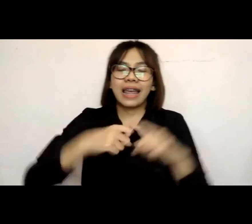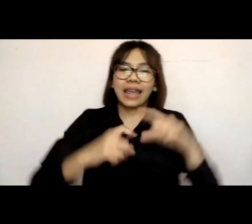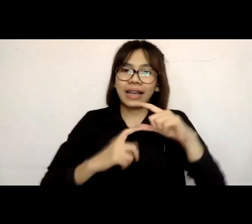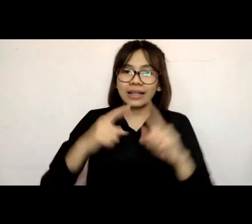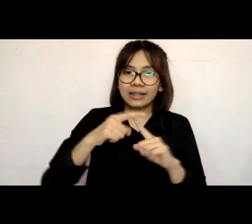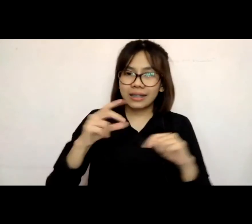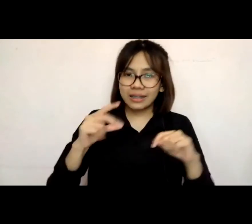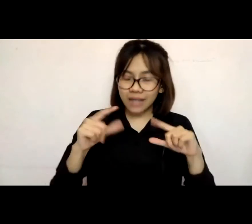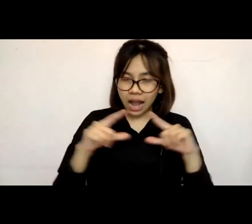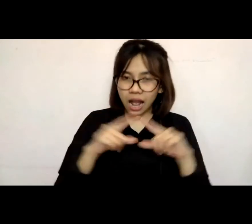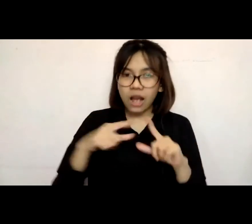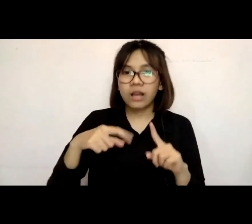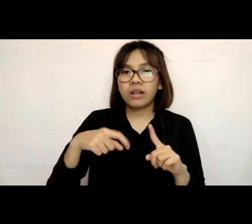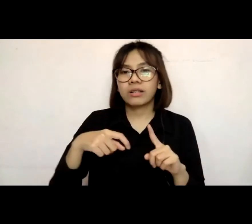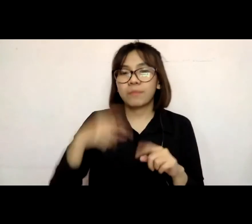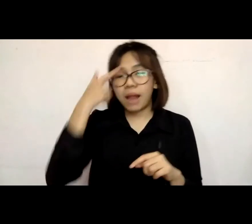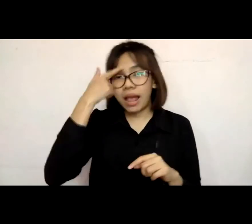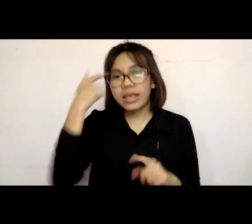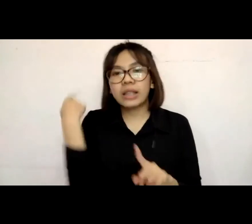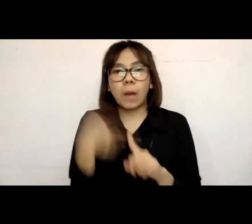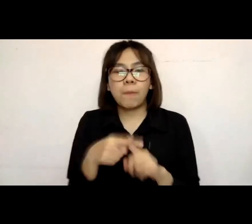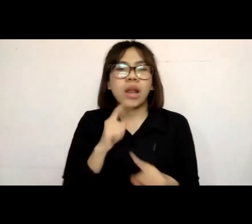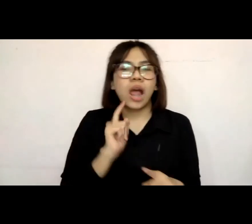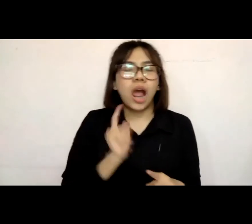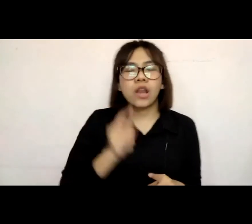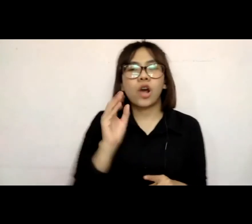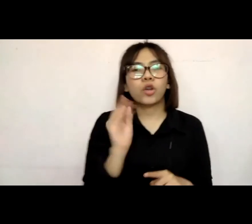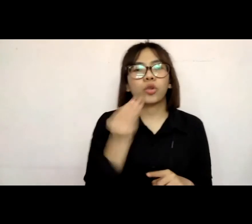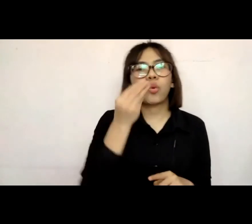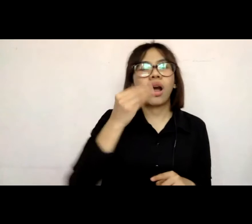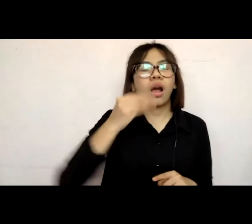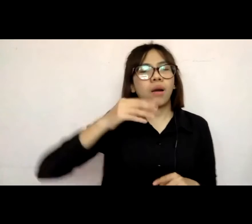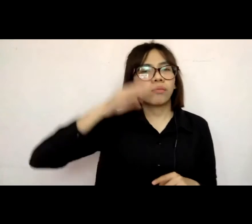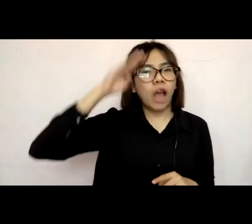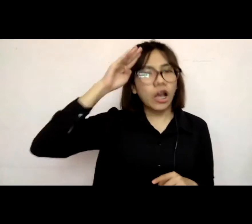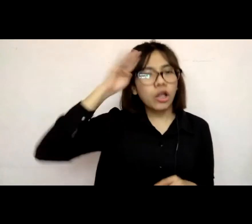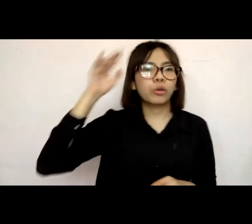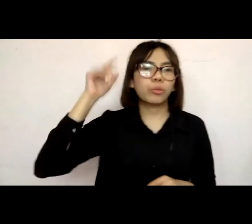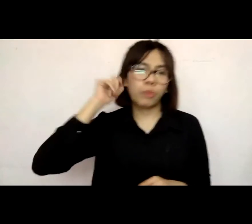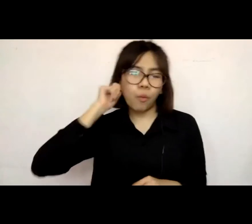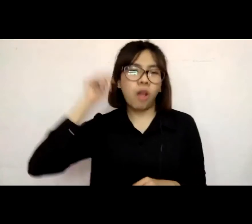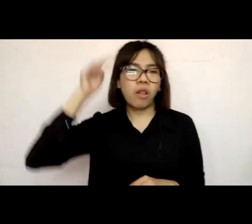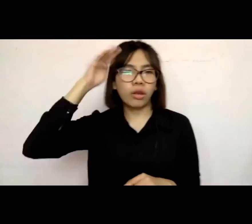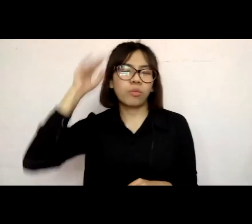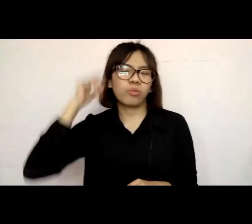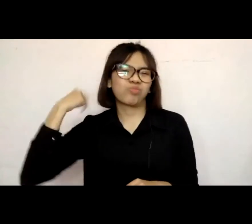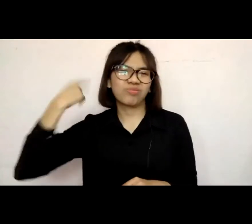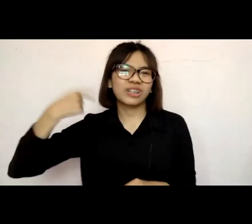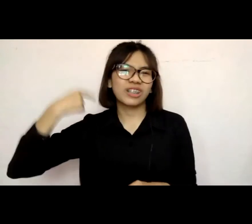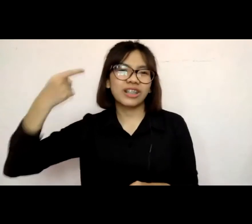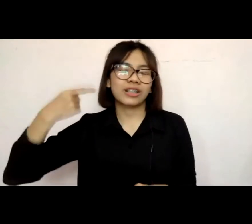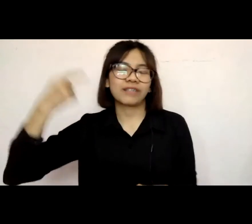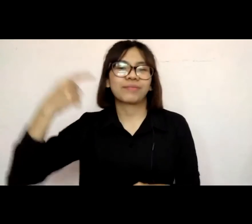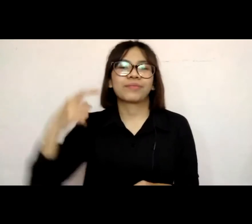gender. Kemudian keduanya di lingkungan sekolah sendiri, kita punya